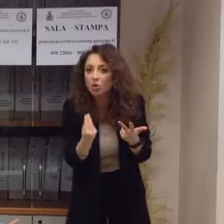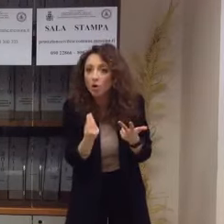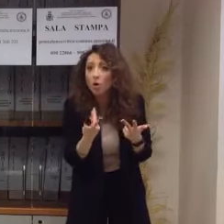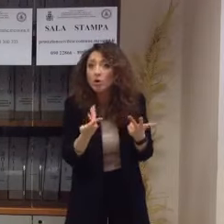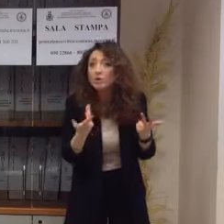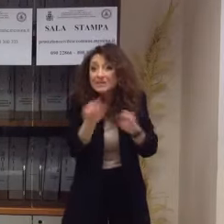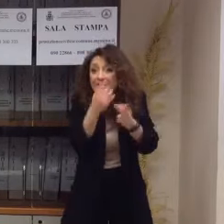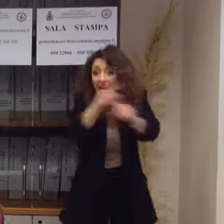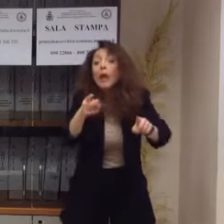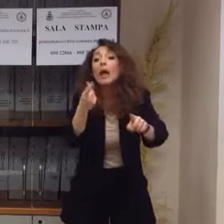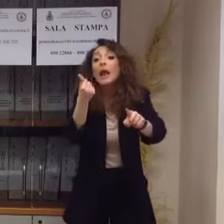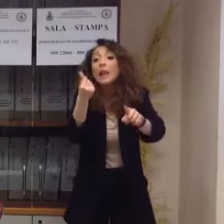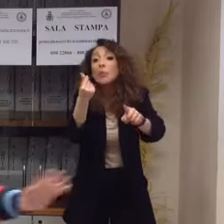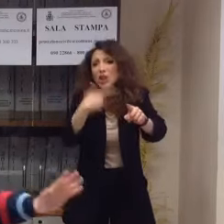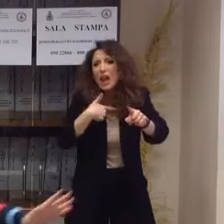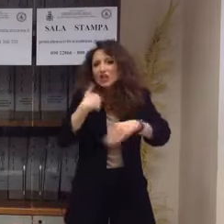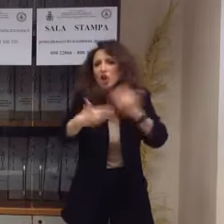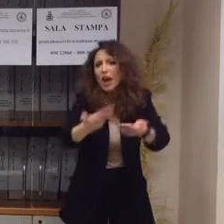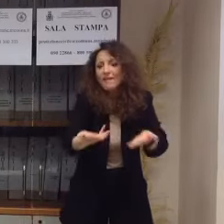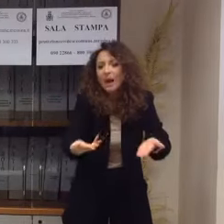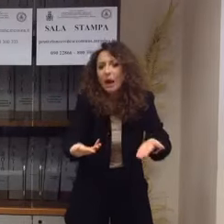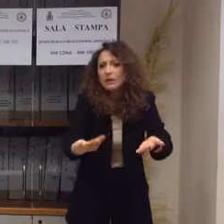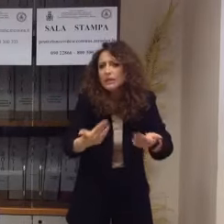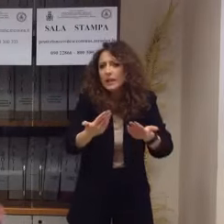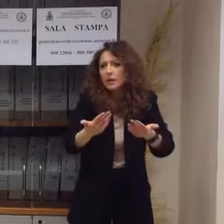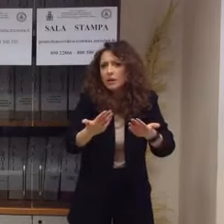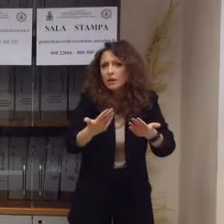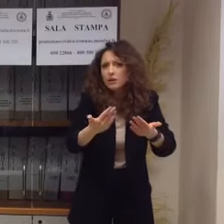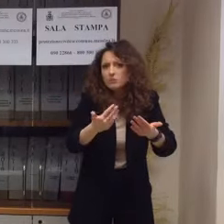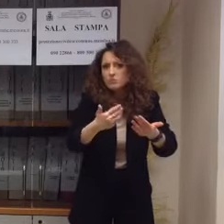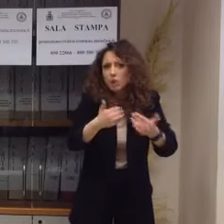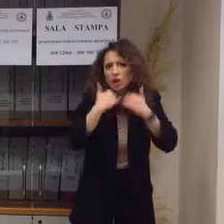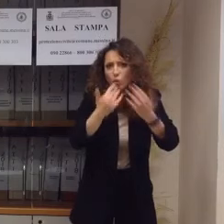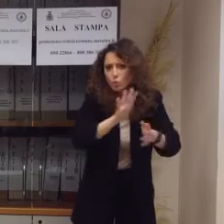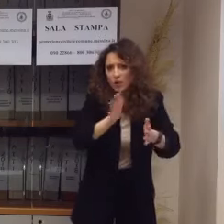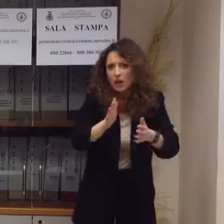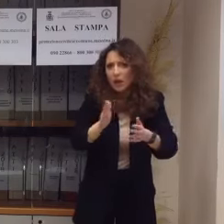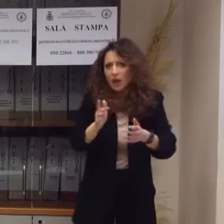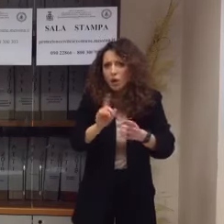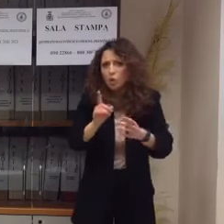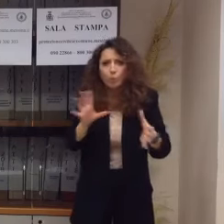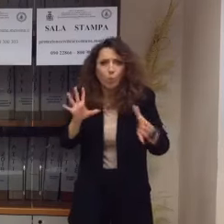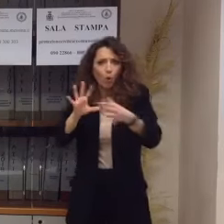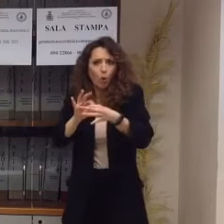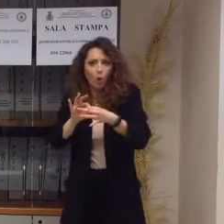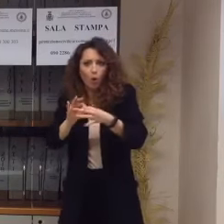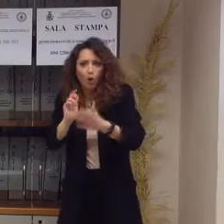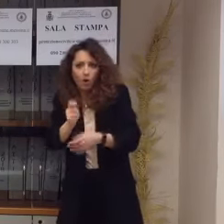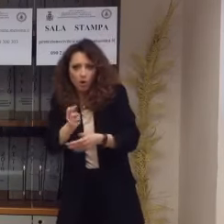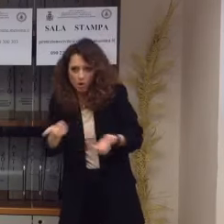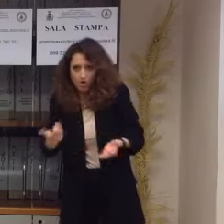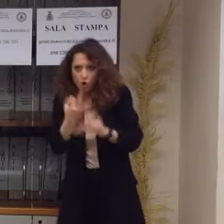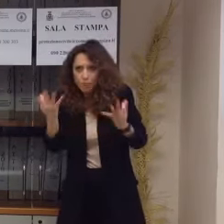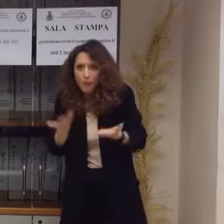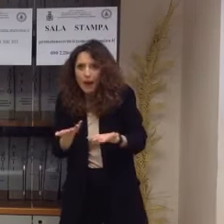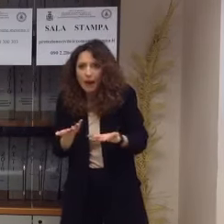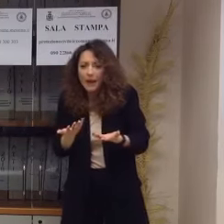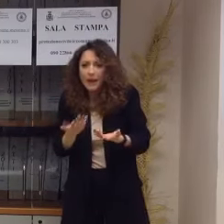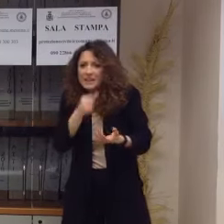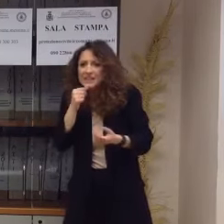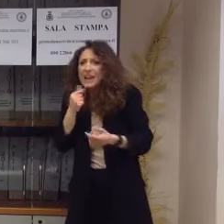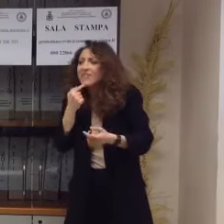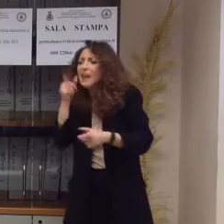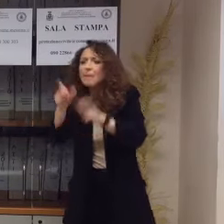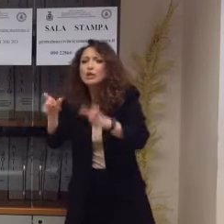avanti è inutile, la diamo a chi non ce l'ha, a chi non ce l'ha più. E allora significa, mi dichiari semplicemente questo e